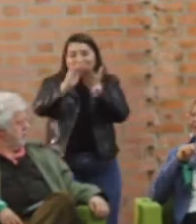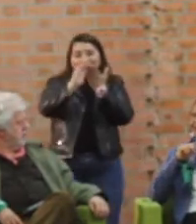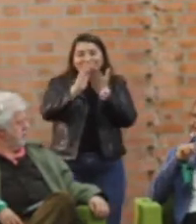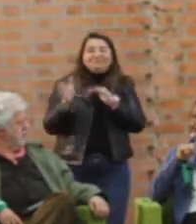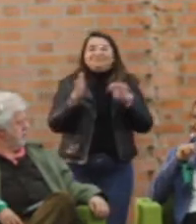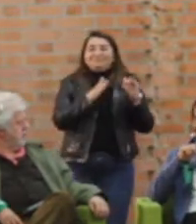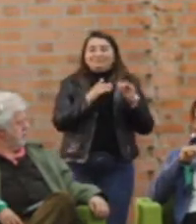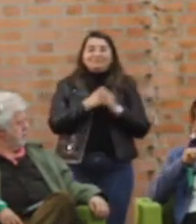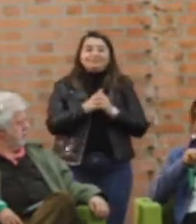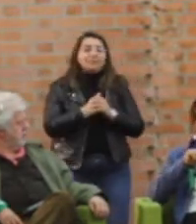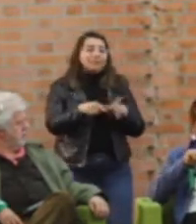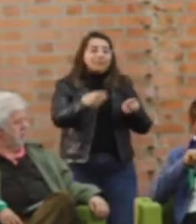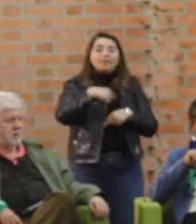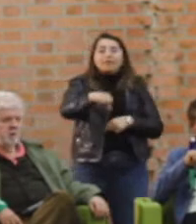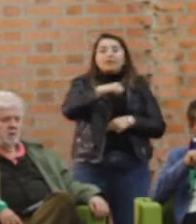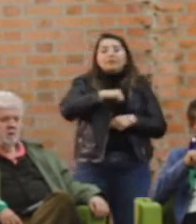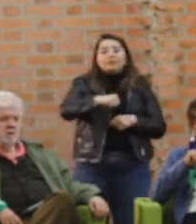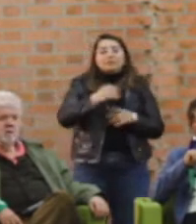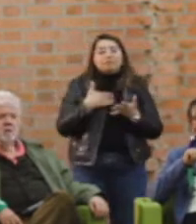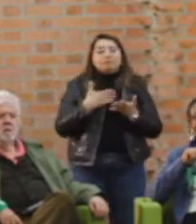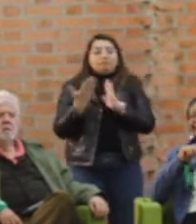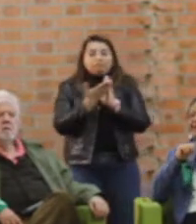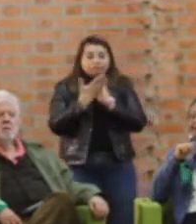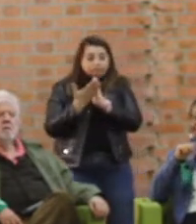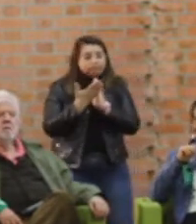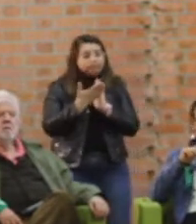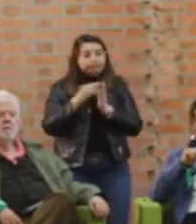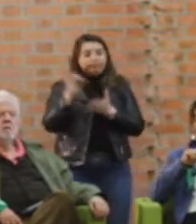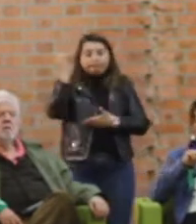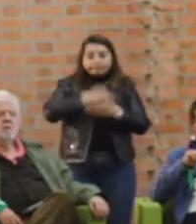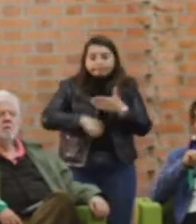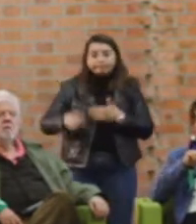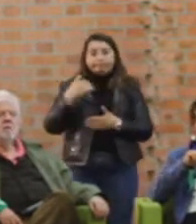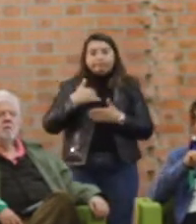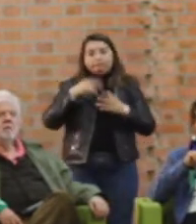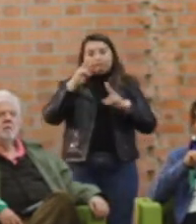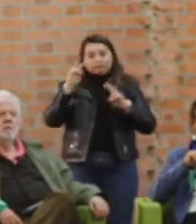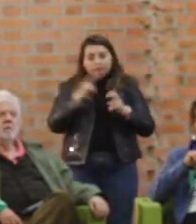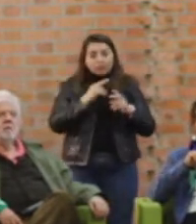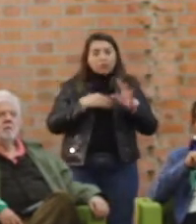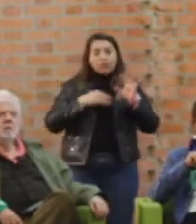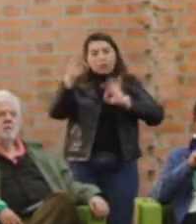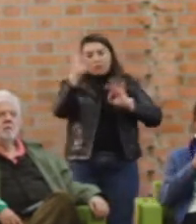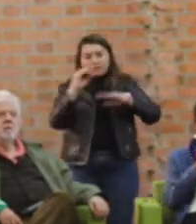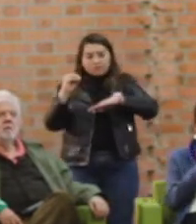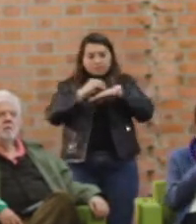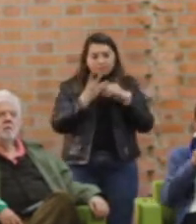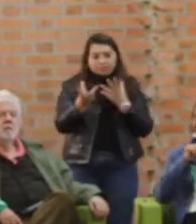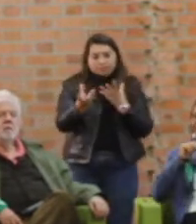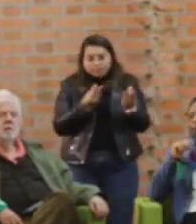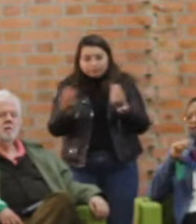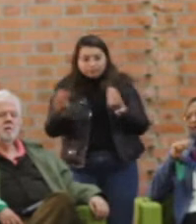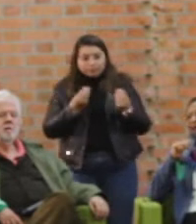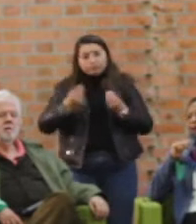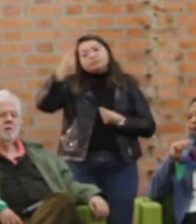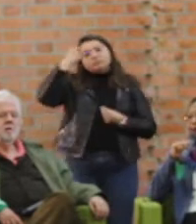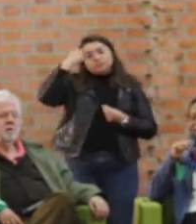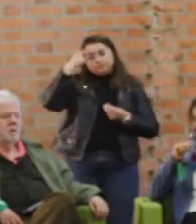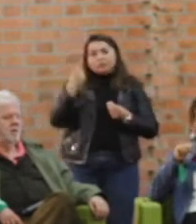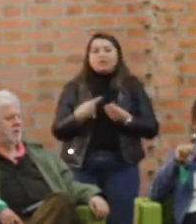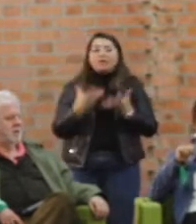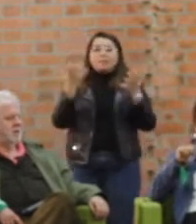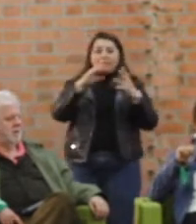bien sea a través del trabajo académico el liderazgo organizativo o de cambios impulsados en la política